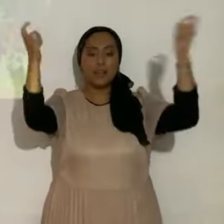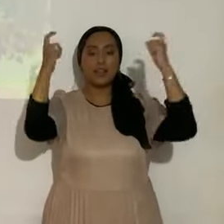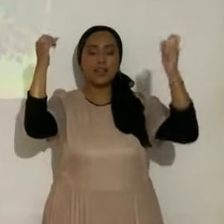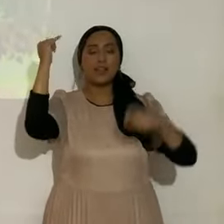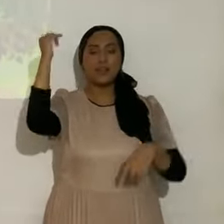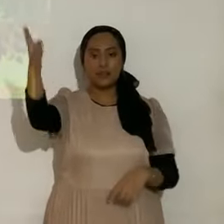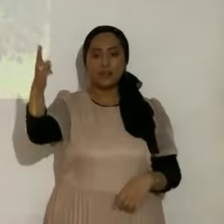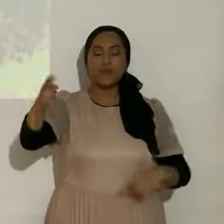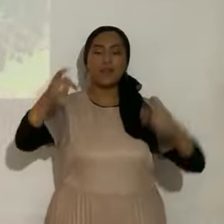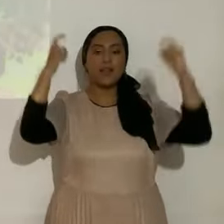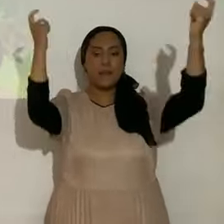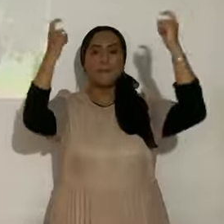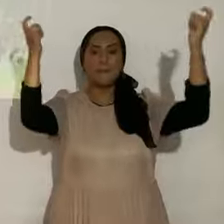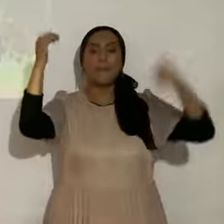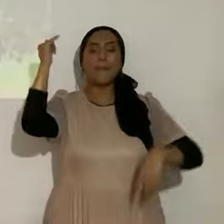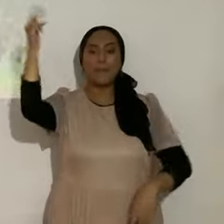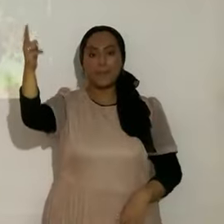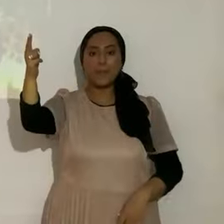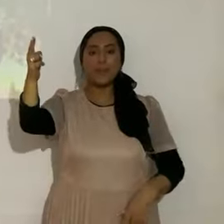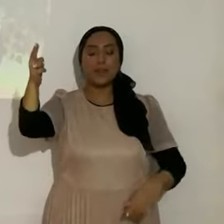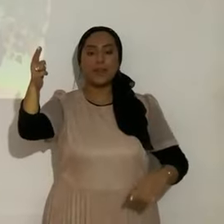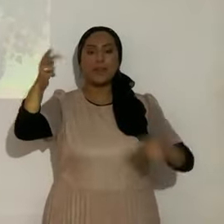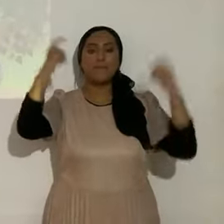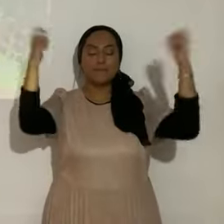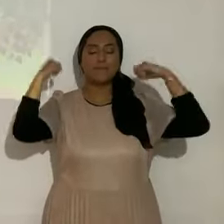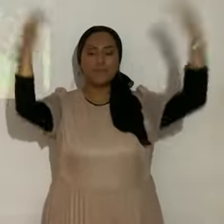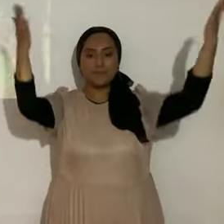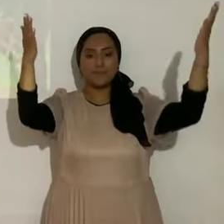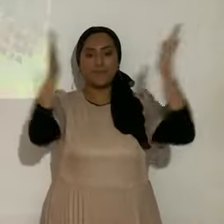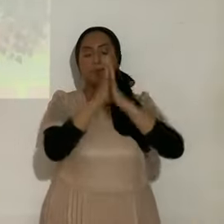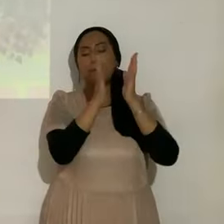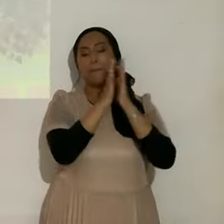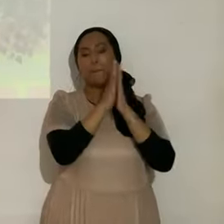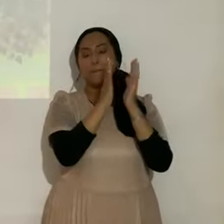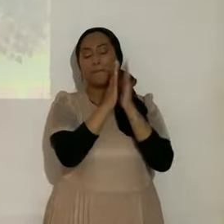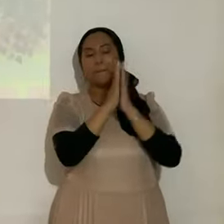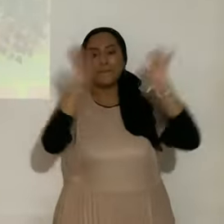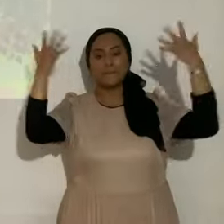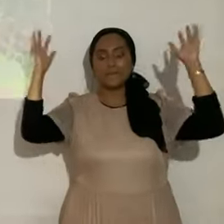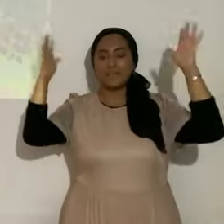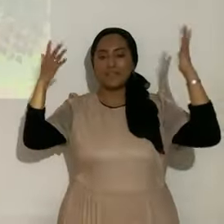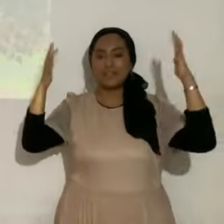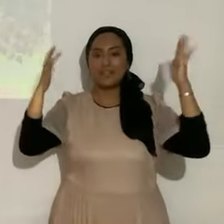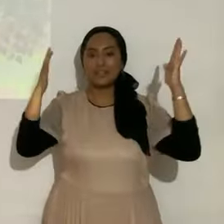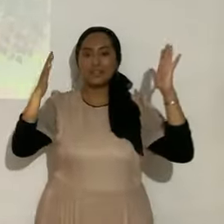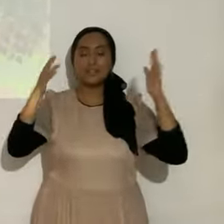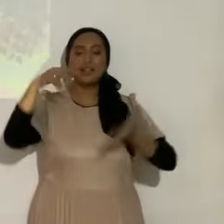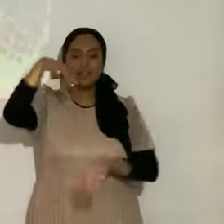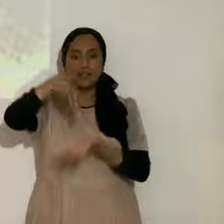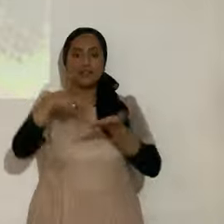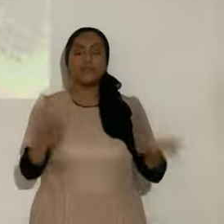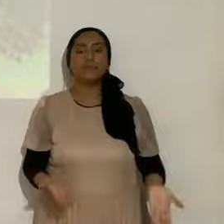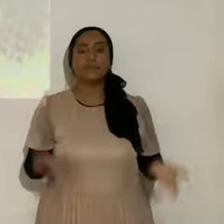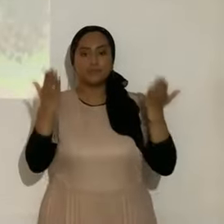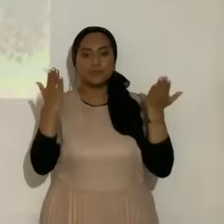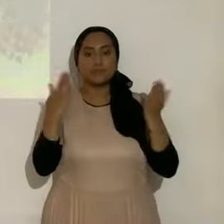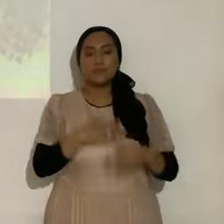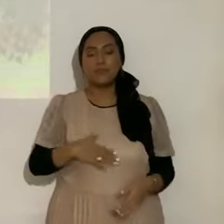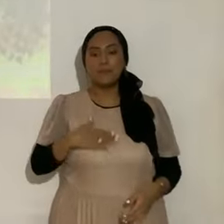Aleluya, aleluya, aleluya. Aleluya. Amados Ajín, los invito a que se pongan de pie, por